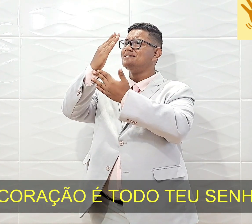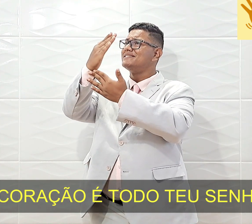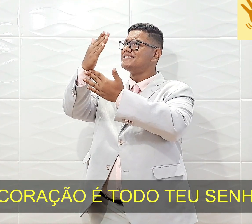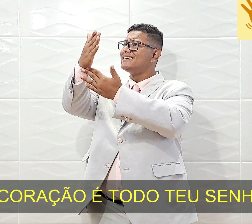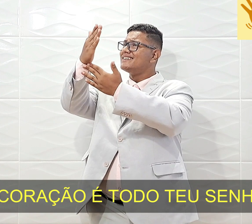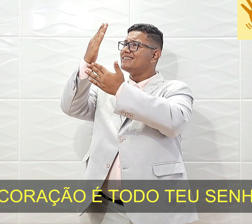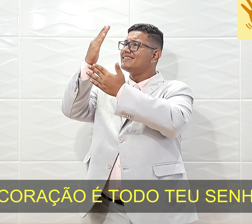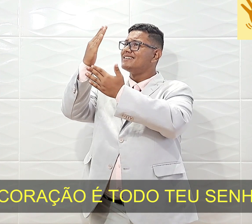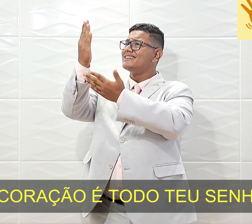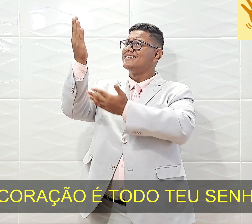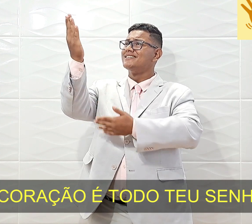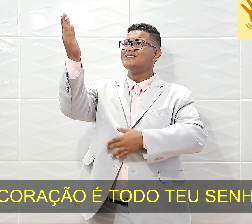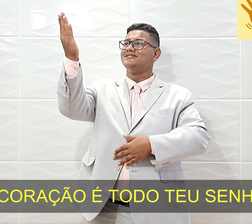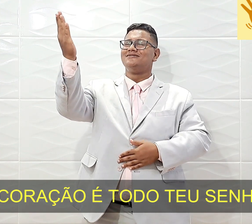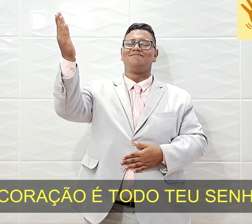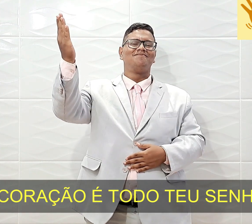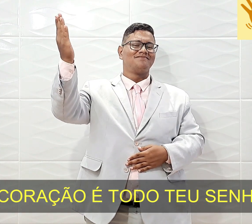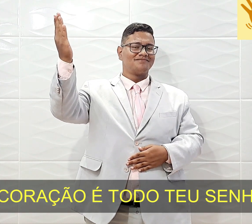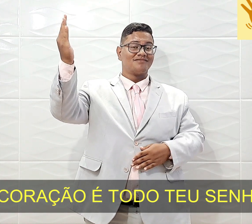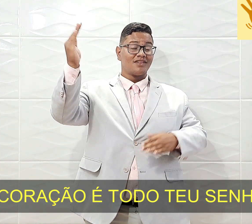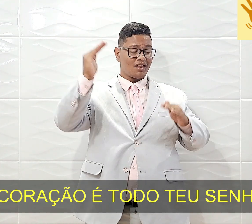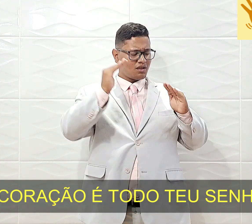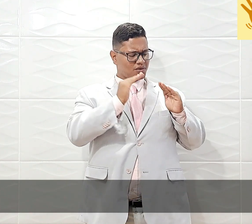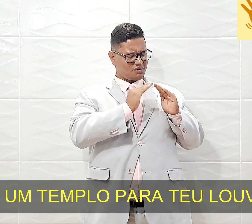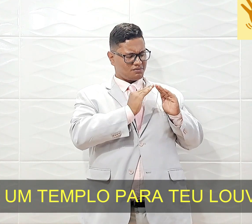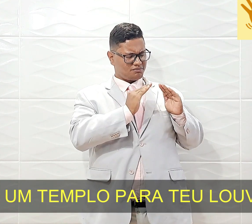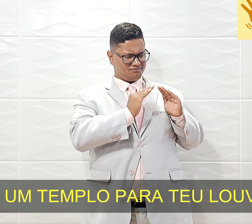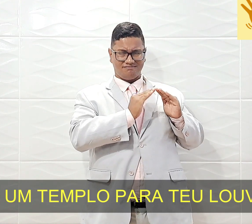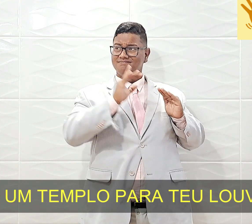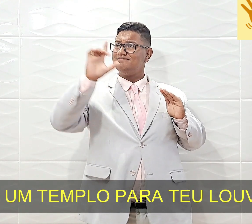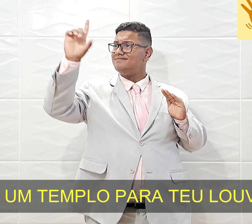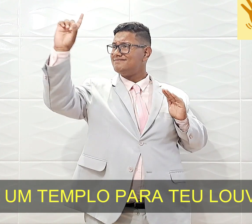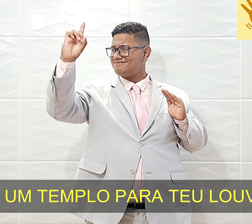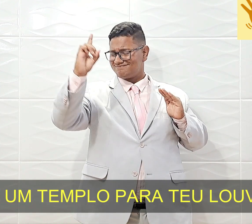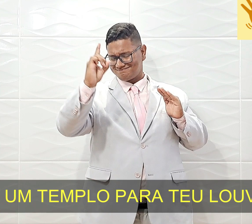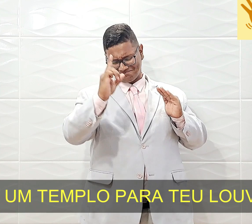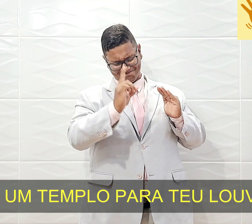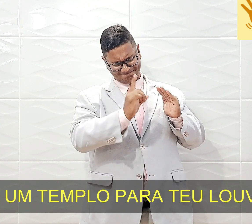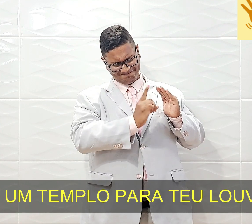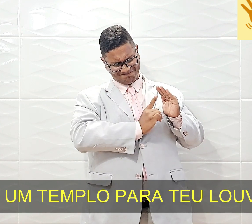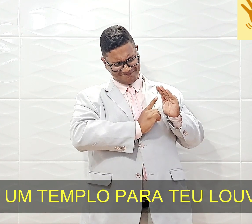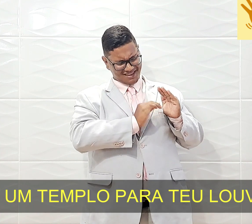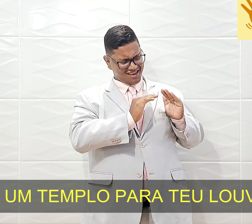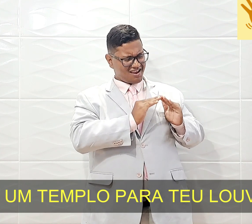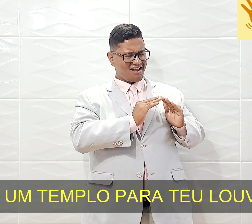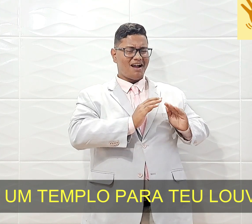teu Senhor Ele é um templo